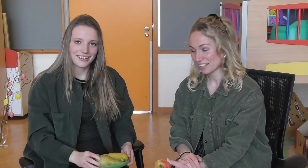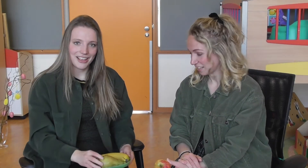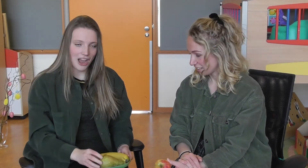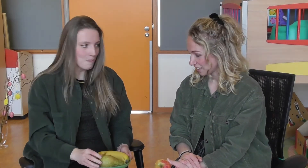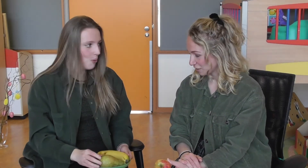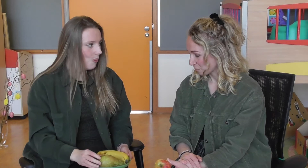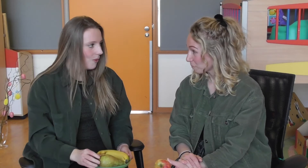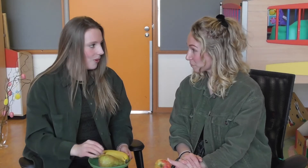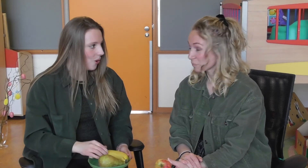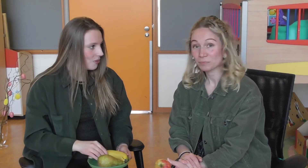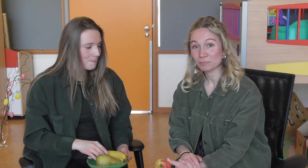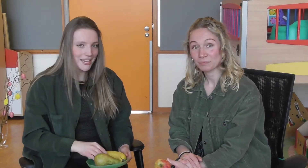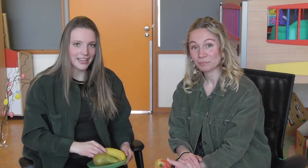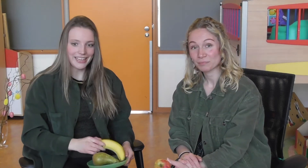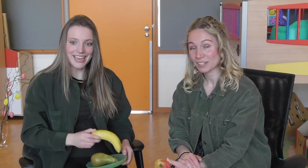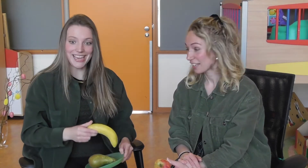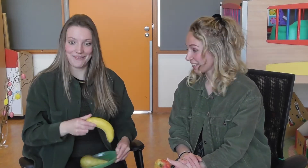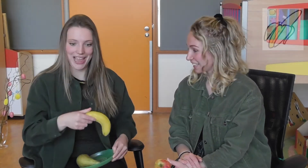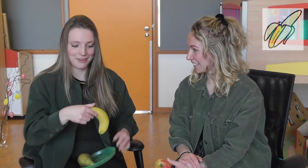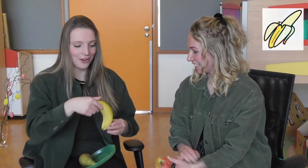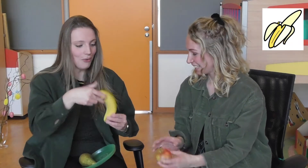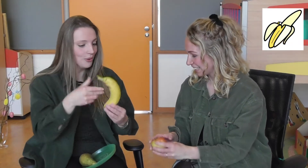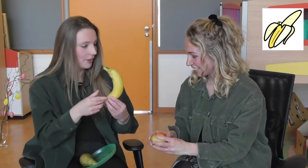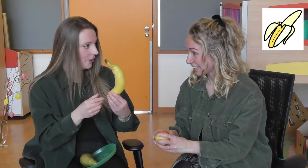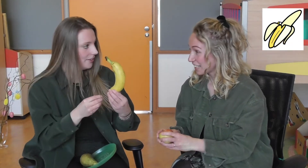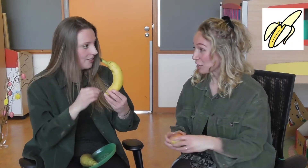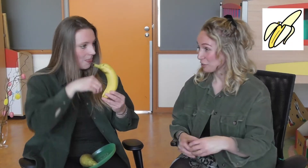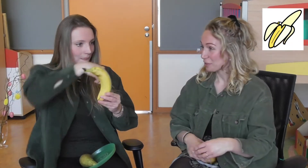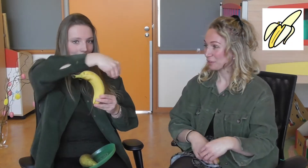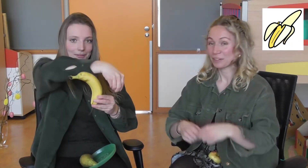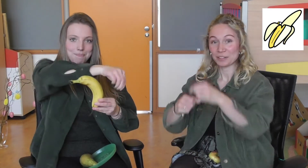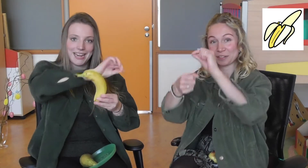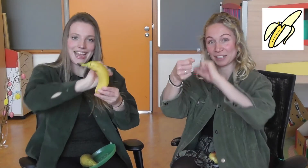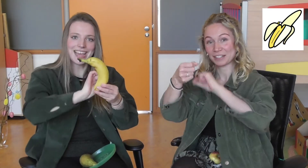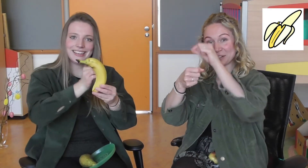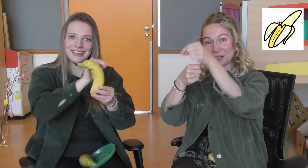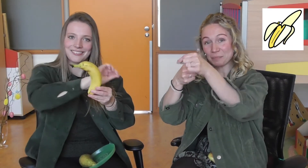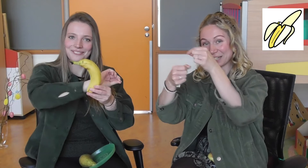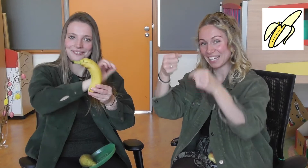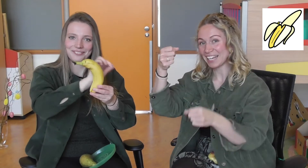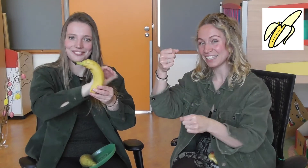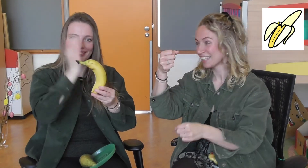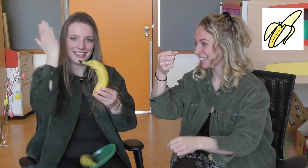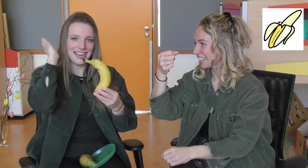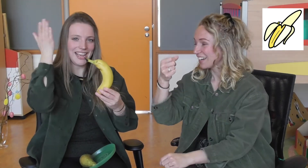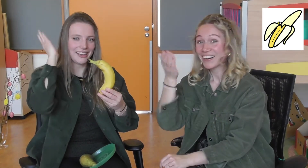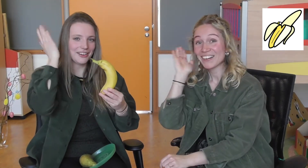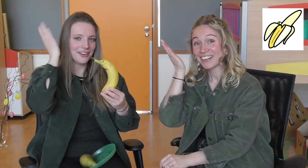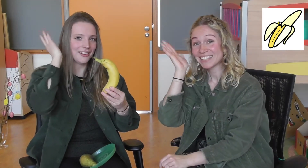Een appel of een peer. En we hebben hier ook nog een banaan. Een banaan.